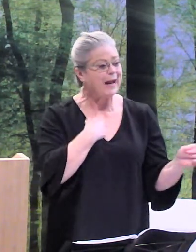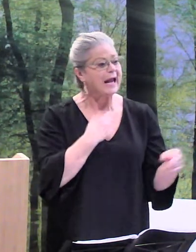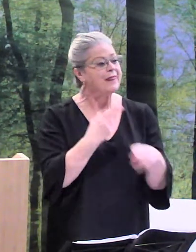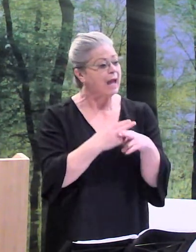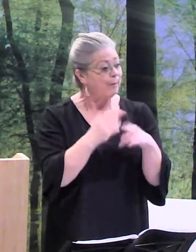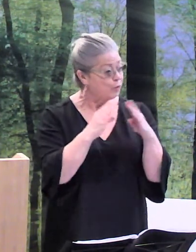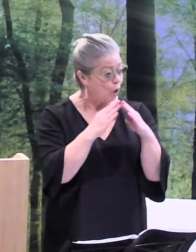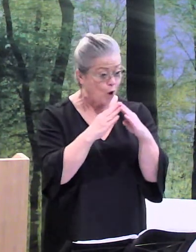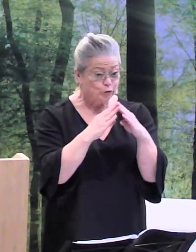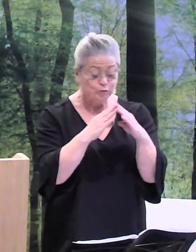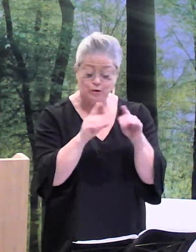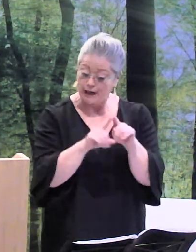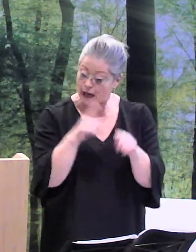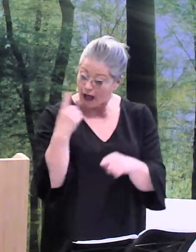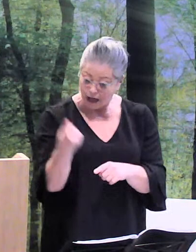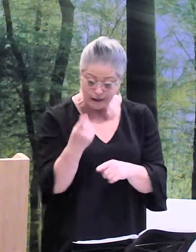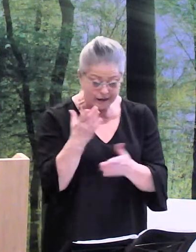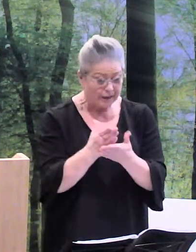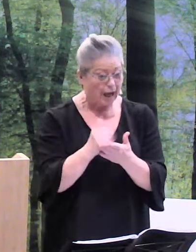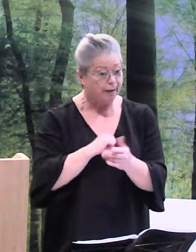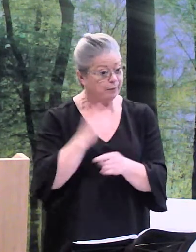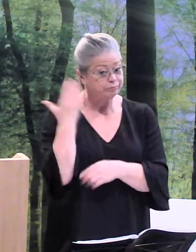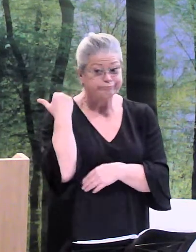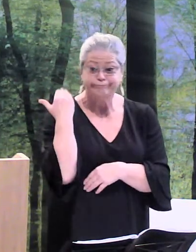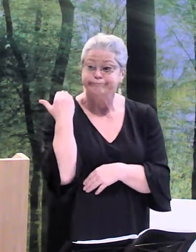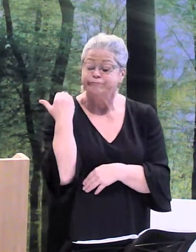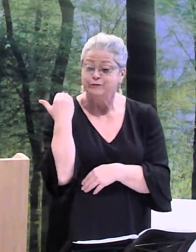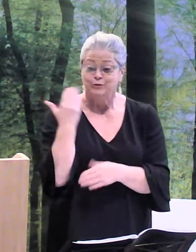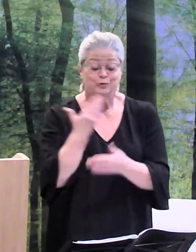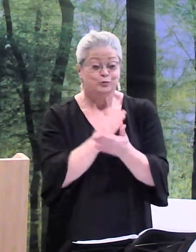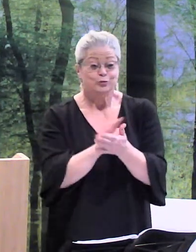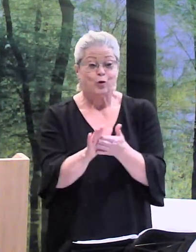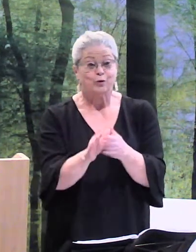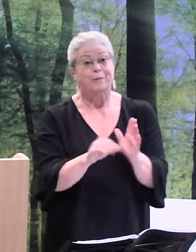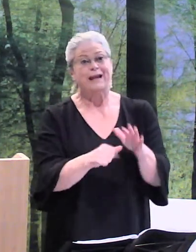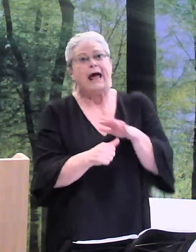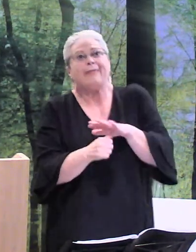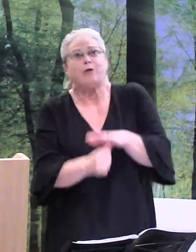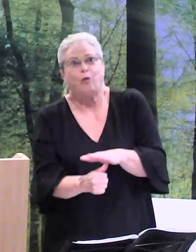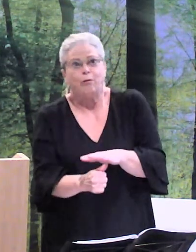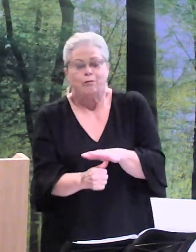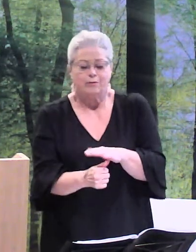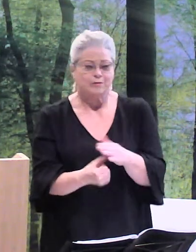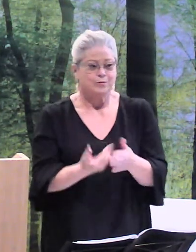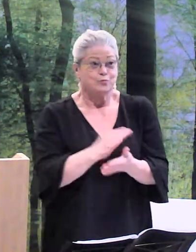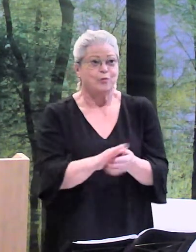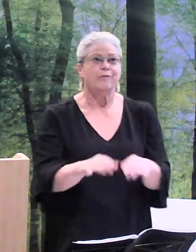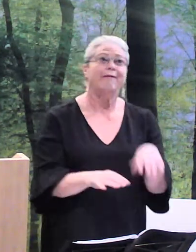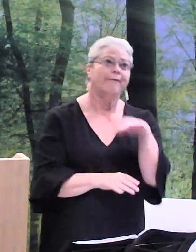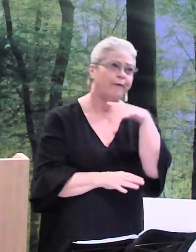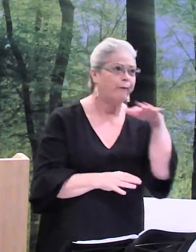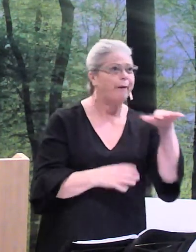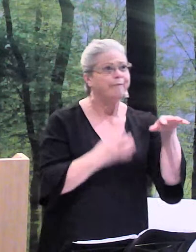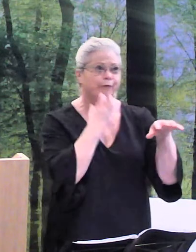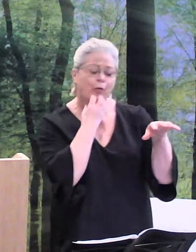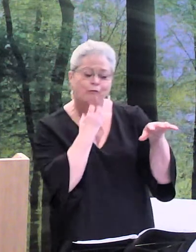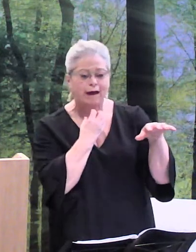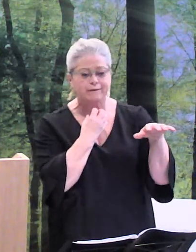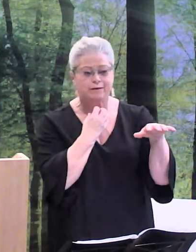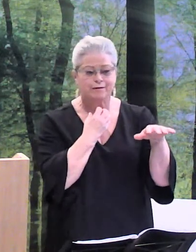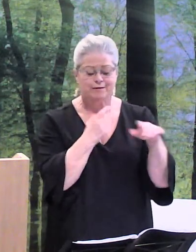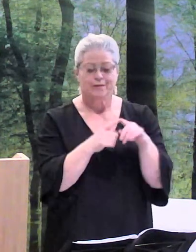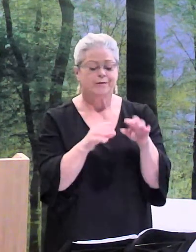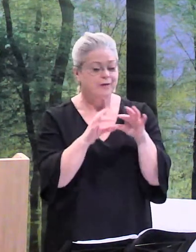uit thuis zoals je dat altijd hebt gedaan. Zonder hem te benadrukken, zonder een zweem van droefheid.